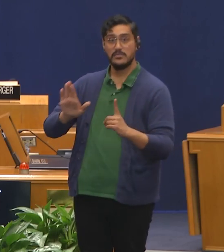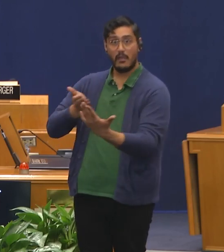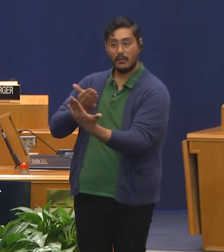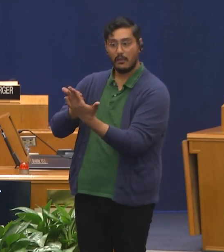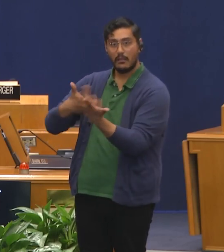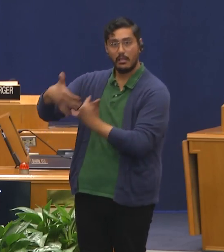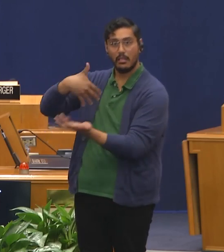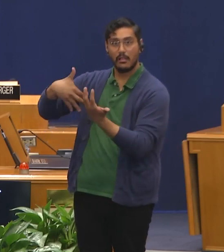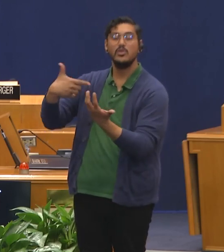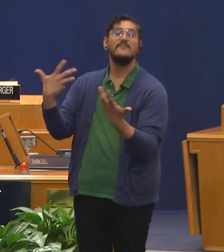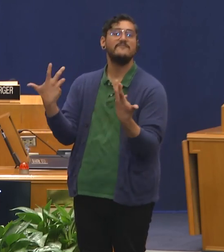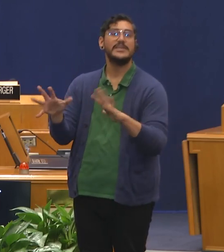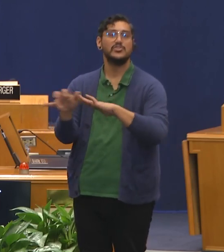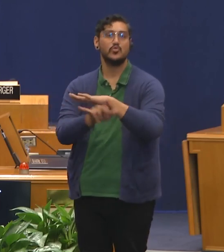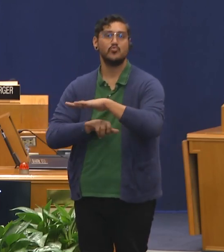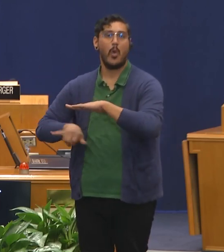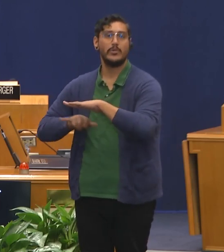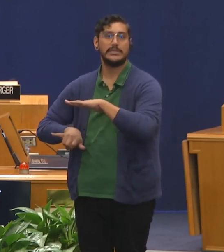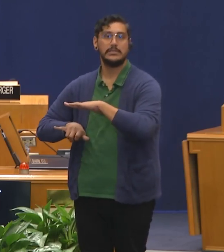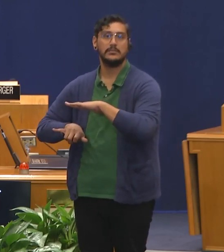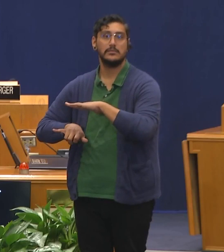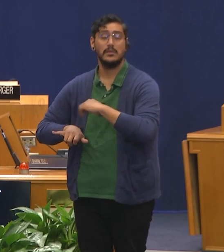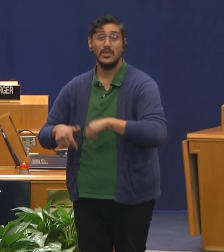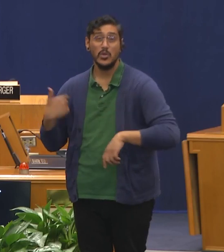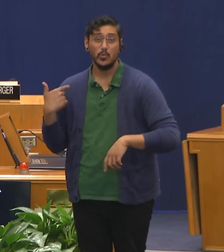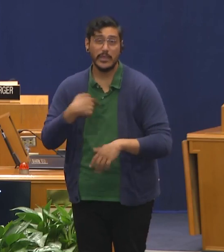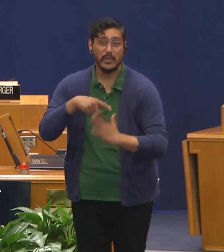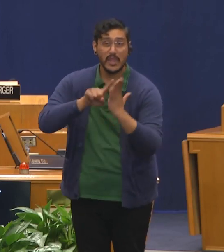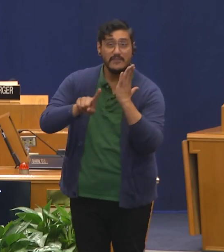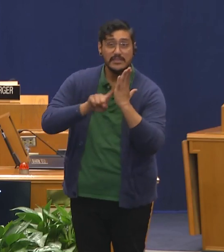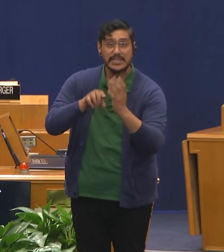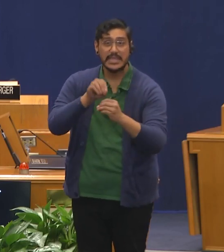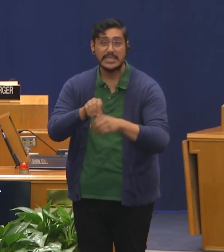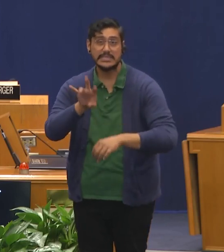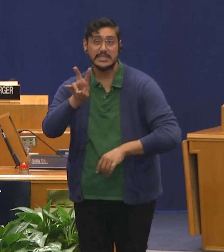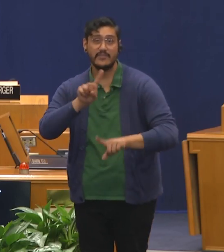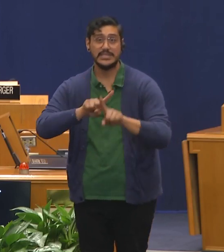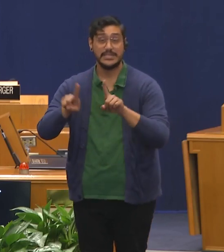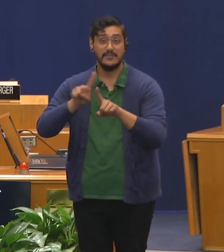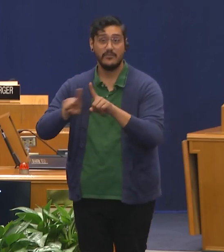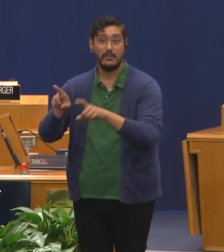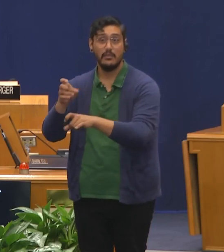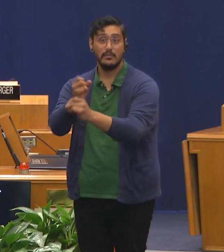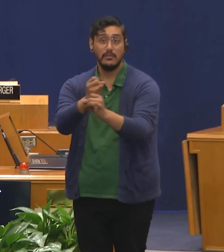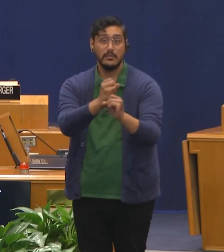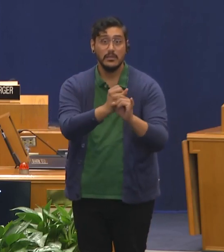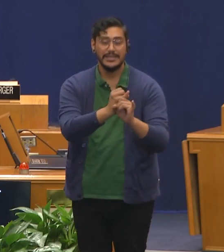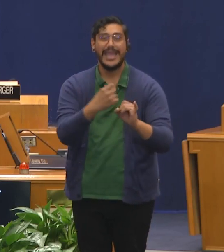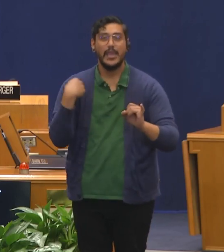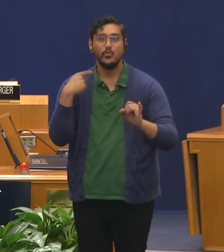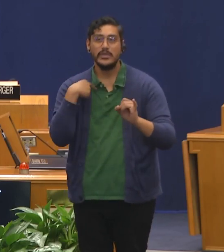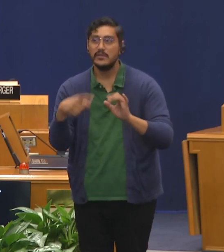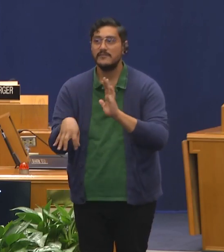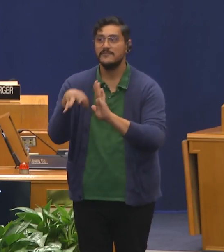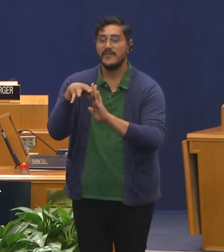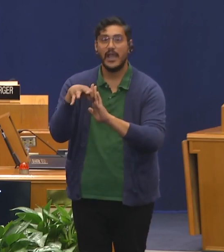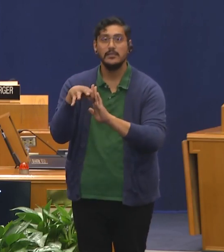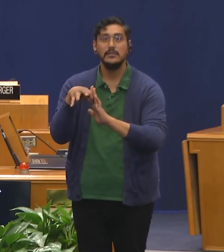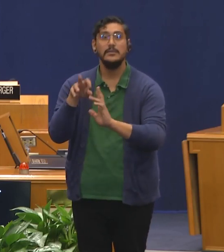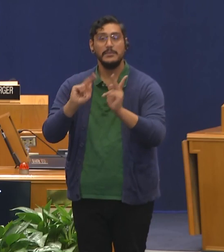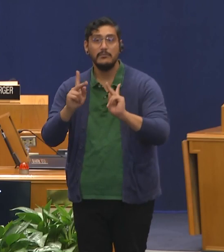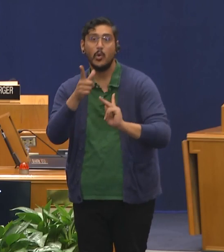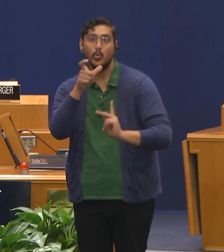cuarentena. Estamos llevando a cabo investigaciones en 7 refugios diferentes e identificando personal e invitados